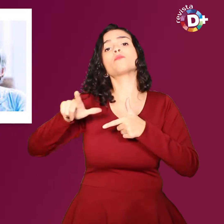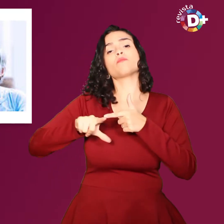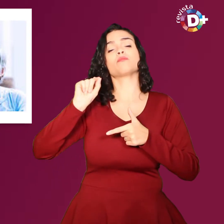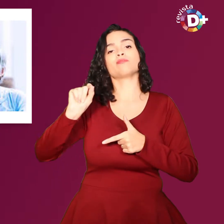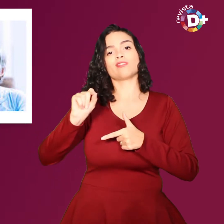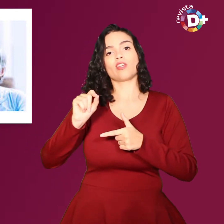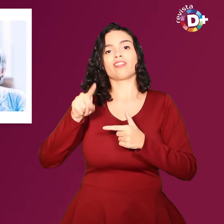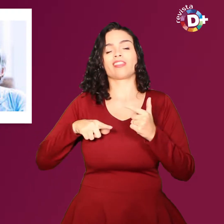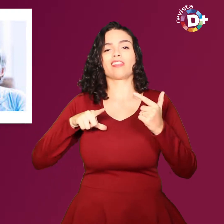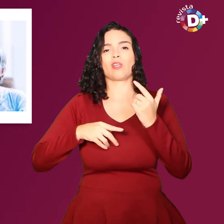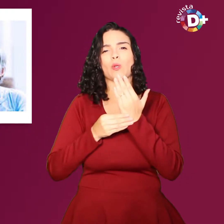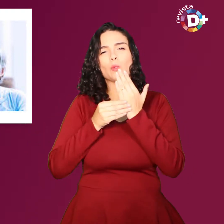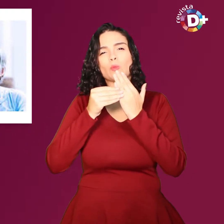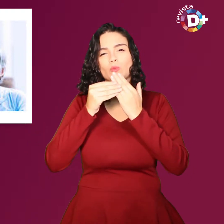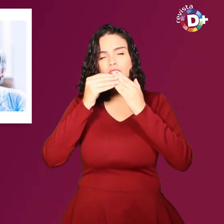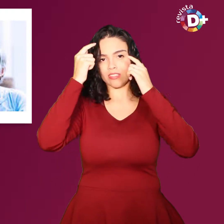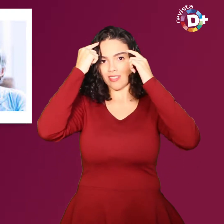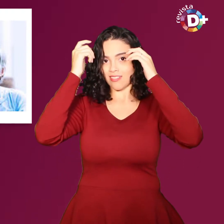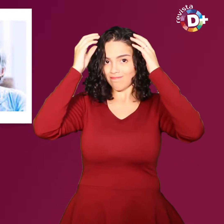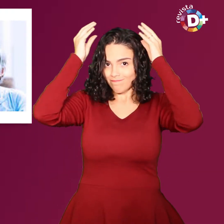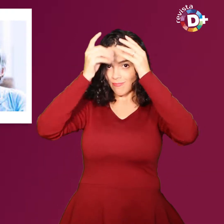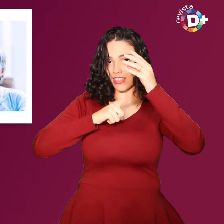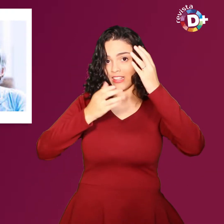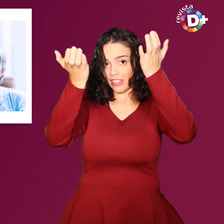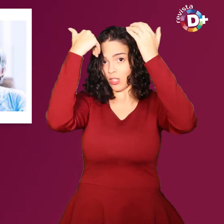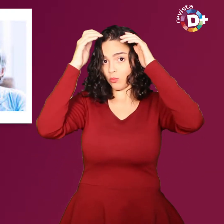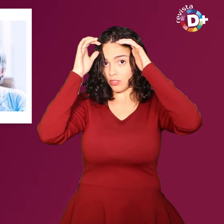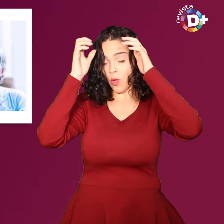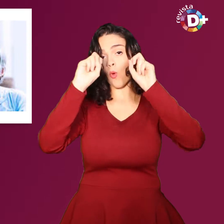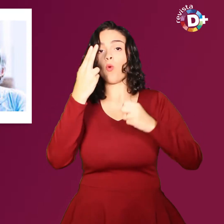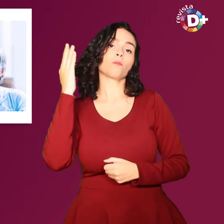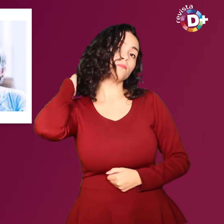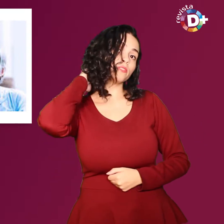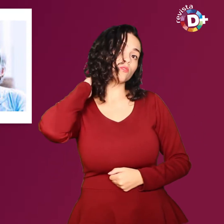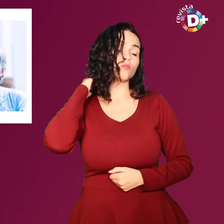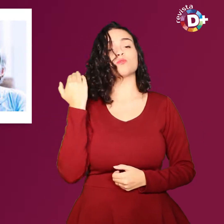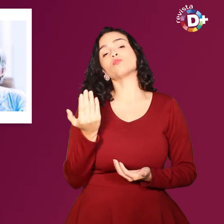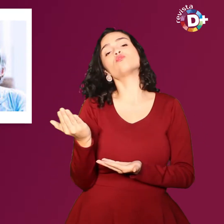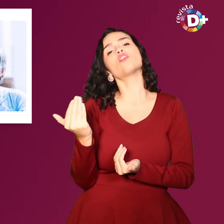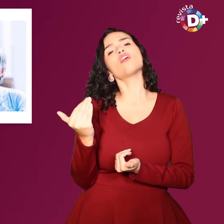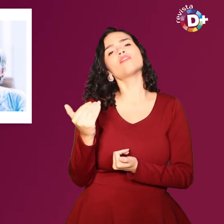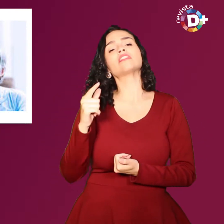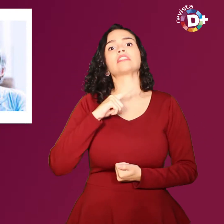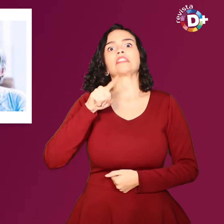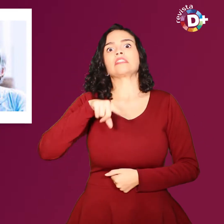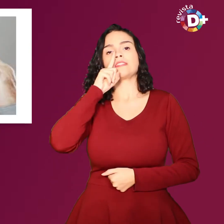problemas coronários, placas de gordura no cérebro e pescoço. Nos jovens, o AVC costuma ser mais grave,